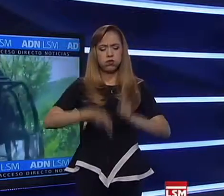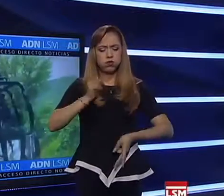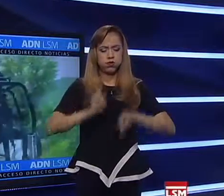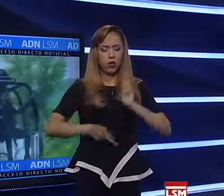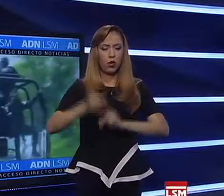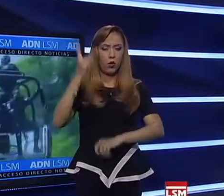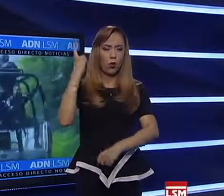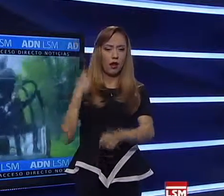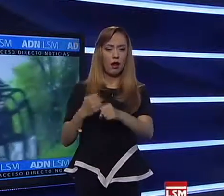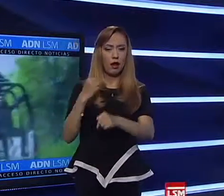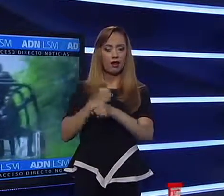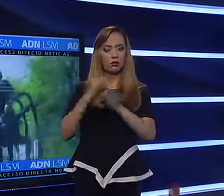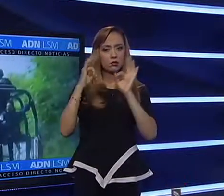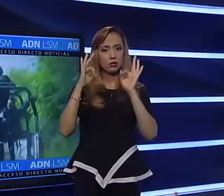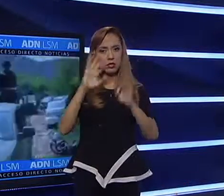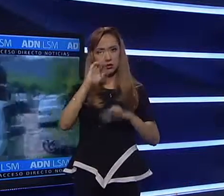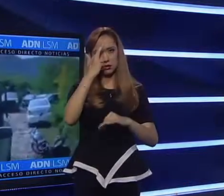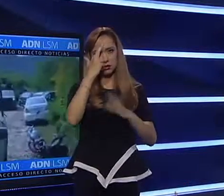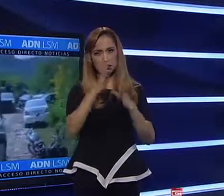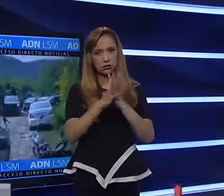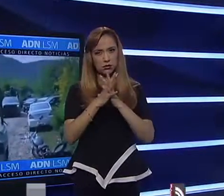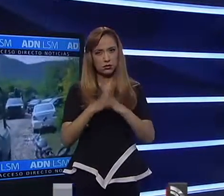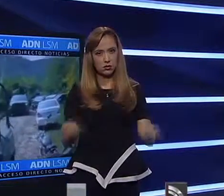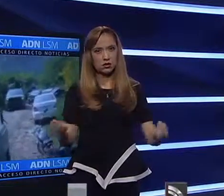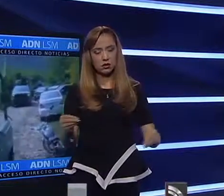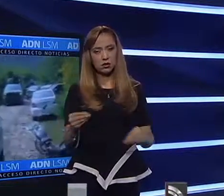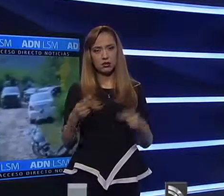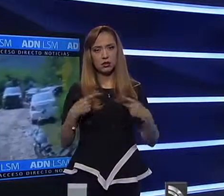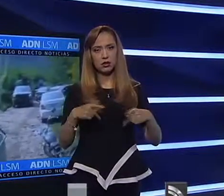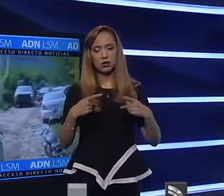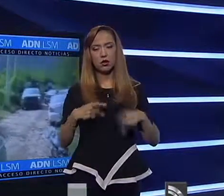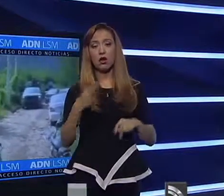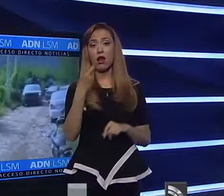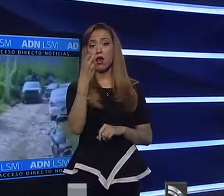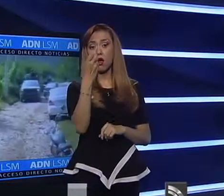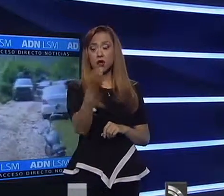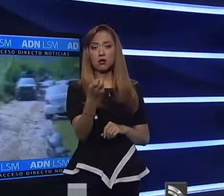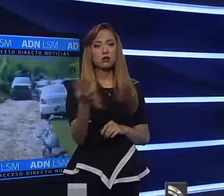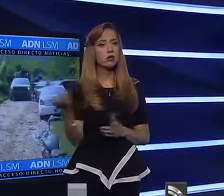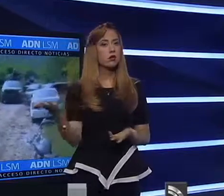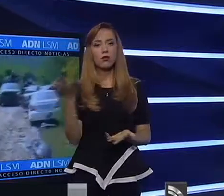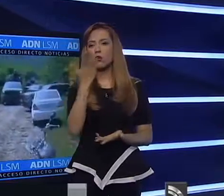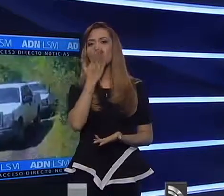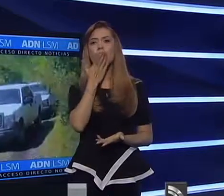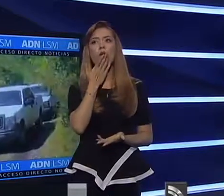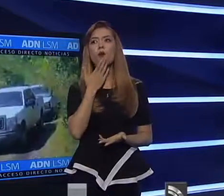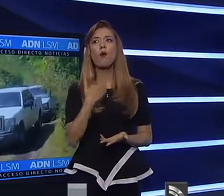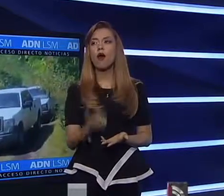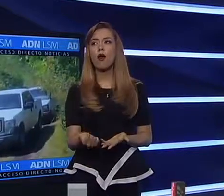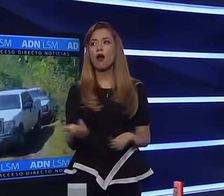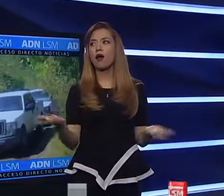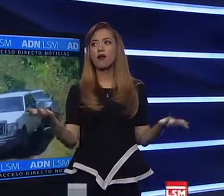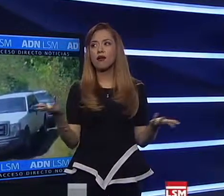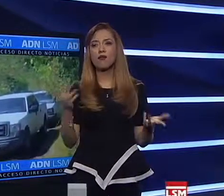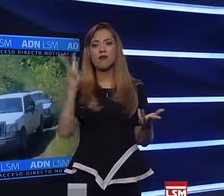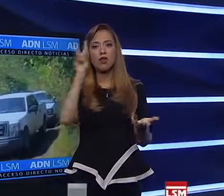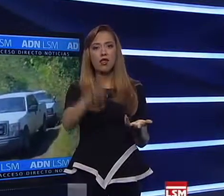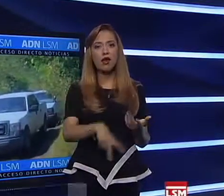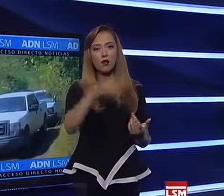los hechos de Iguala, aseguraron que esta versión se lanzó sin sustento científico para engañar a los padres y a toda la